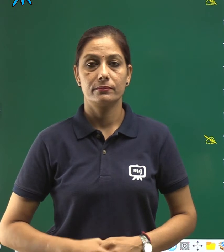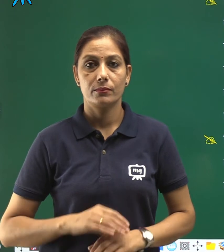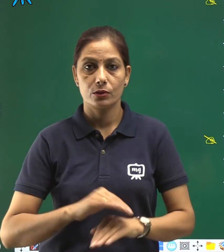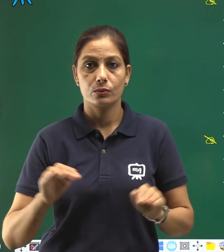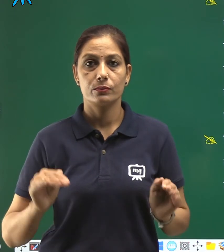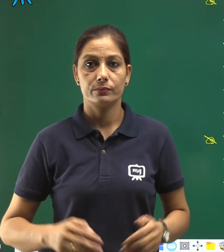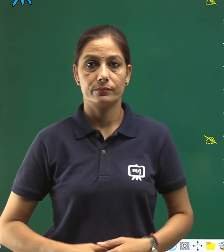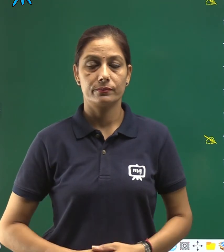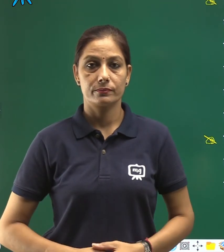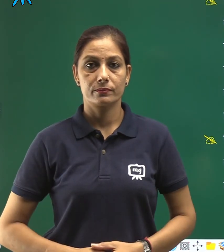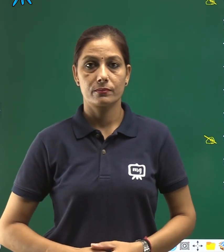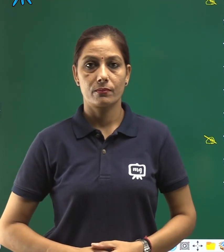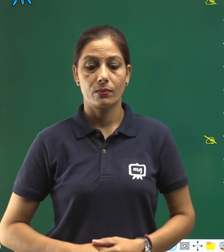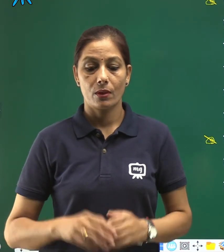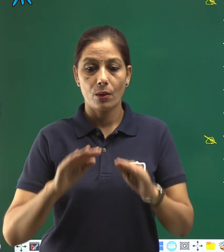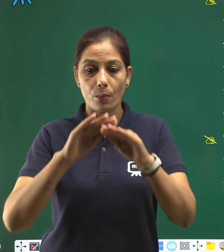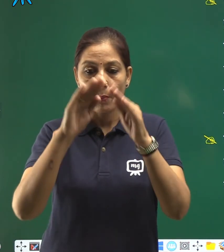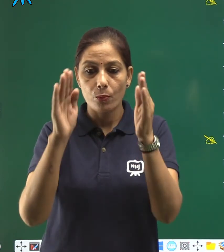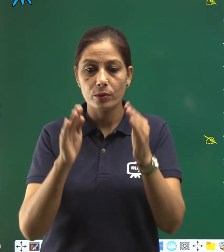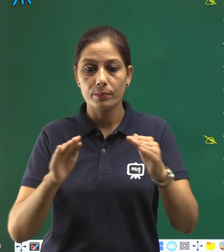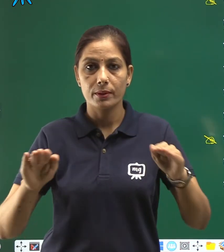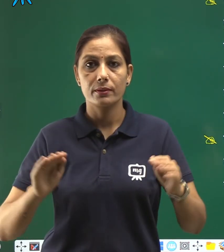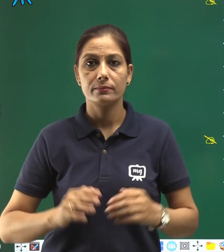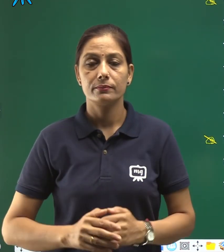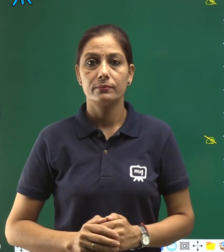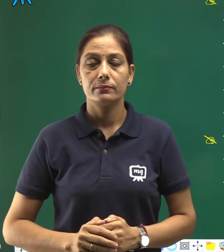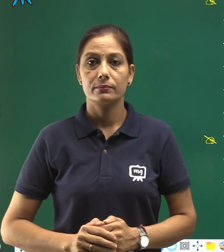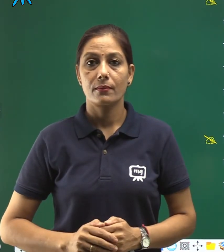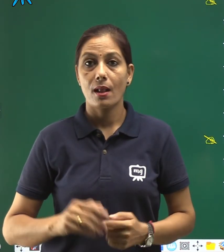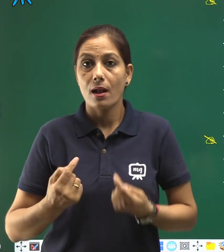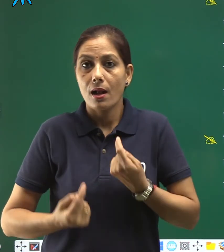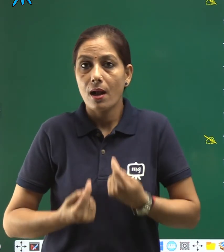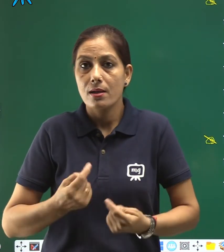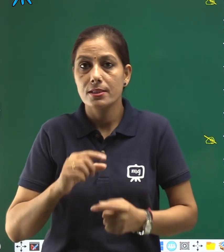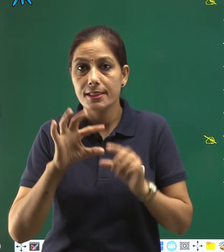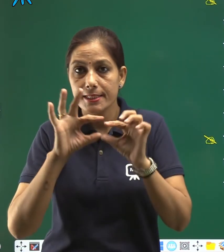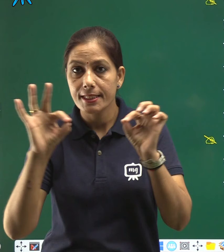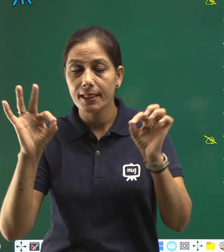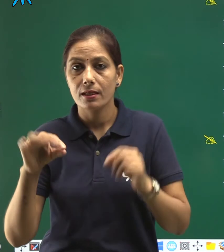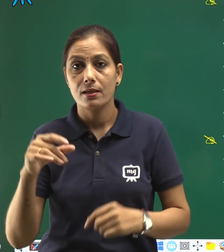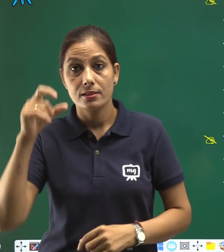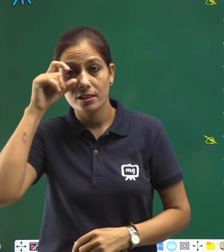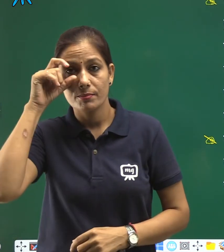बच्चों, मूर्ति पर सरकंडे का चश्मा